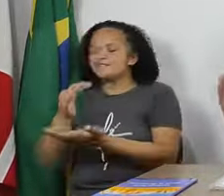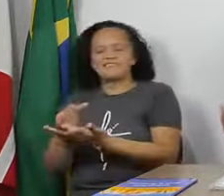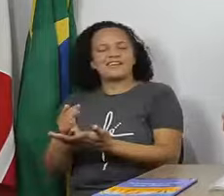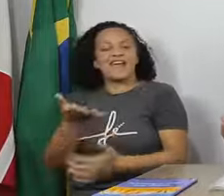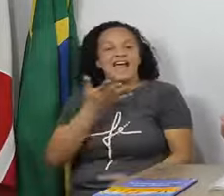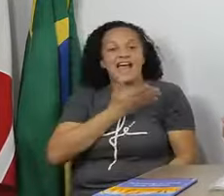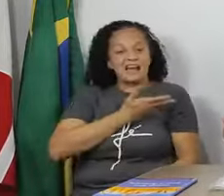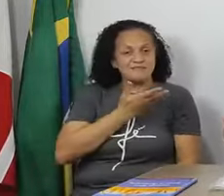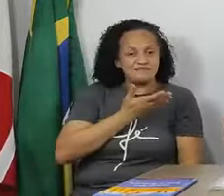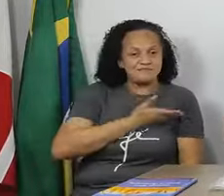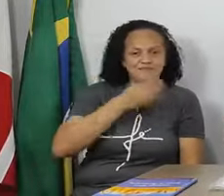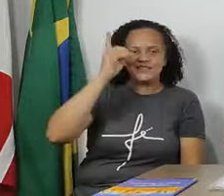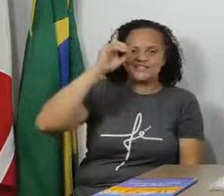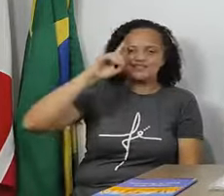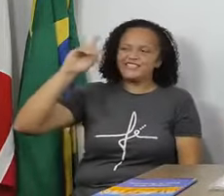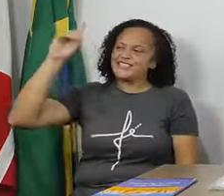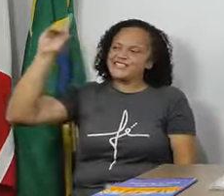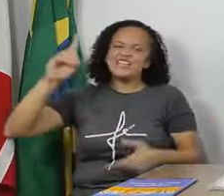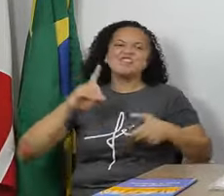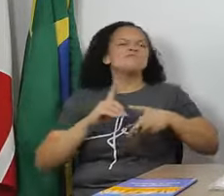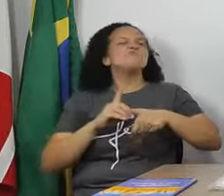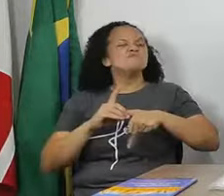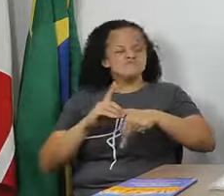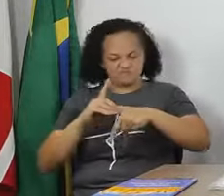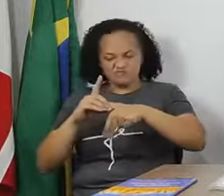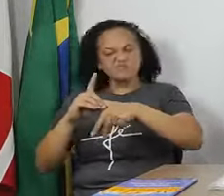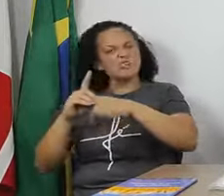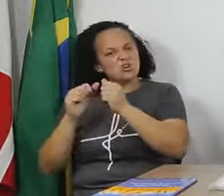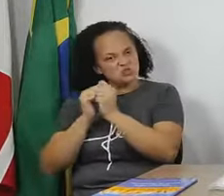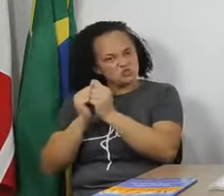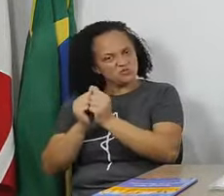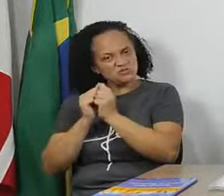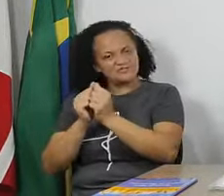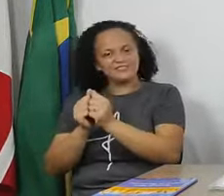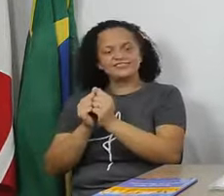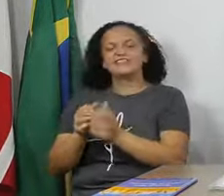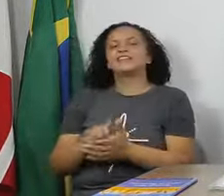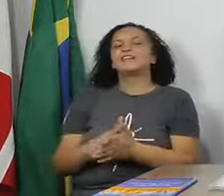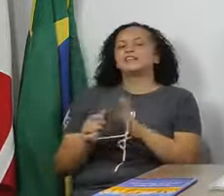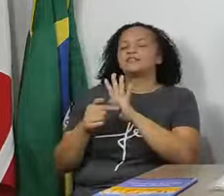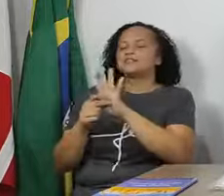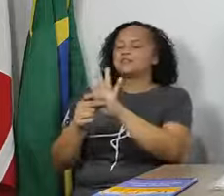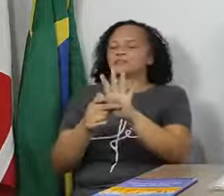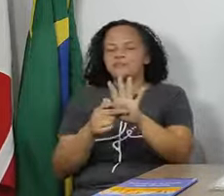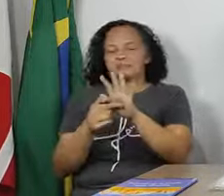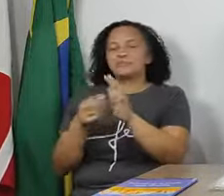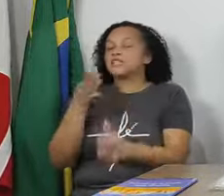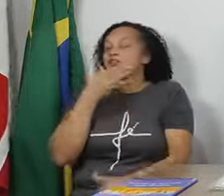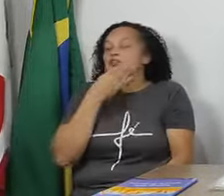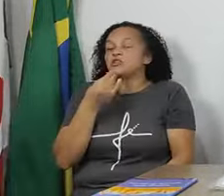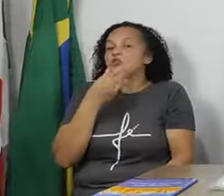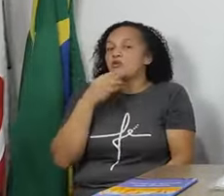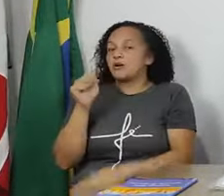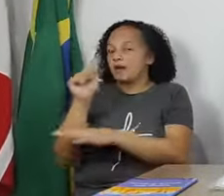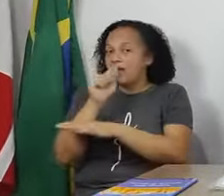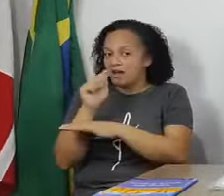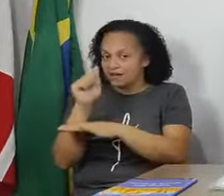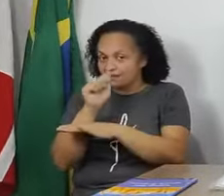andou com Deus. E aqui fala, né, que os passos que esse homem deu,